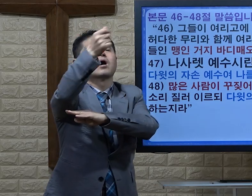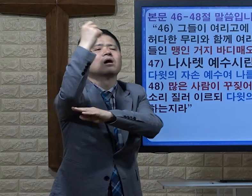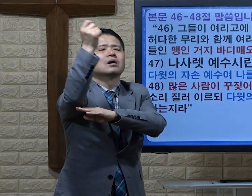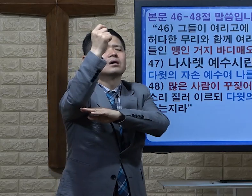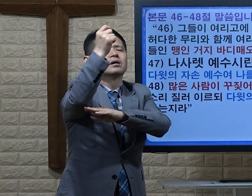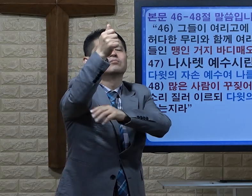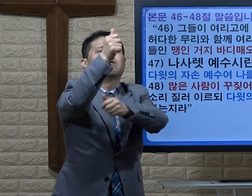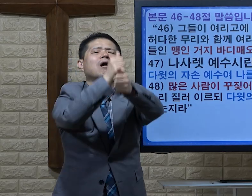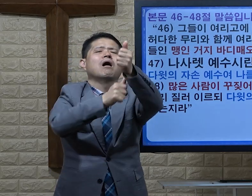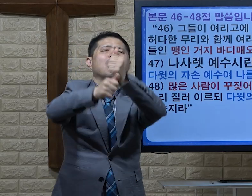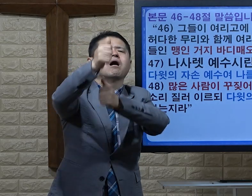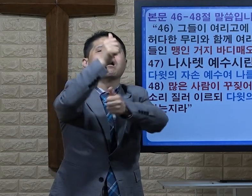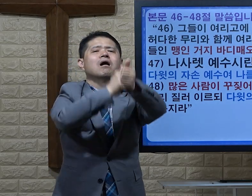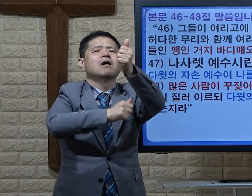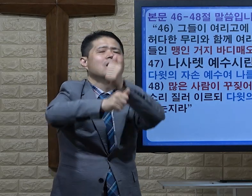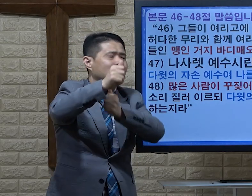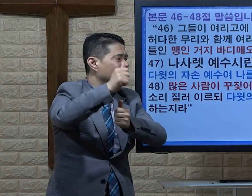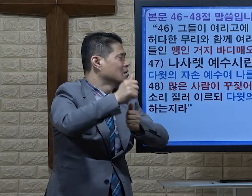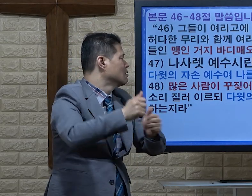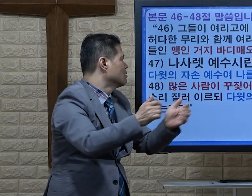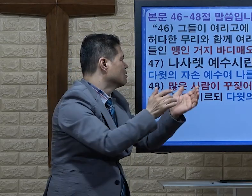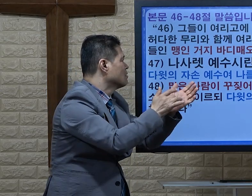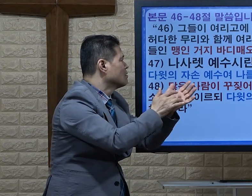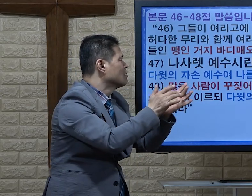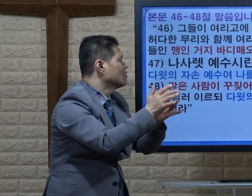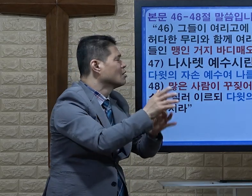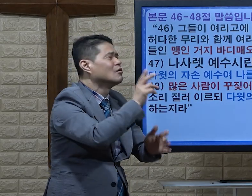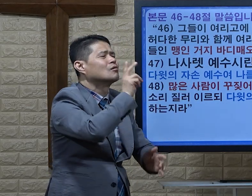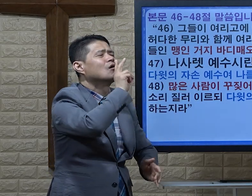뿐인데 이 다윗의 자손 예수여